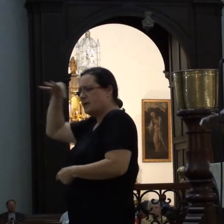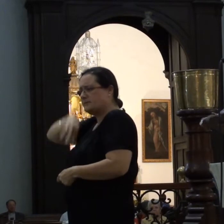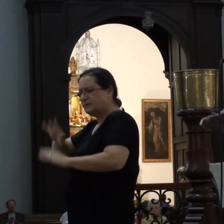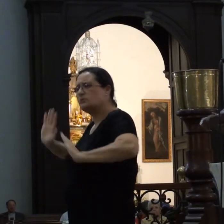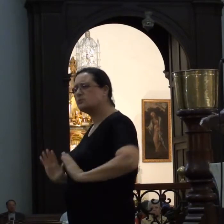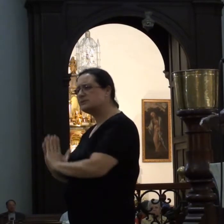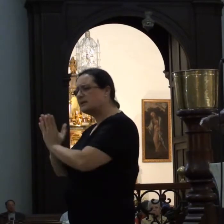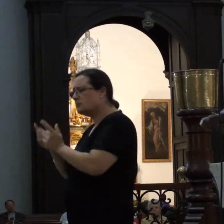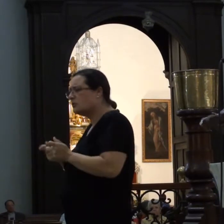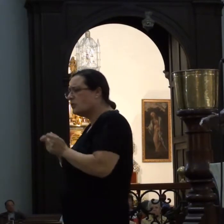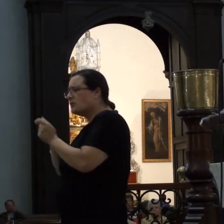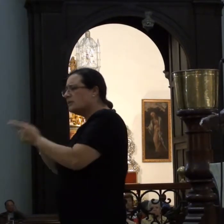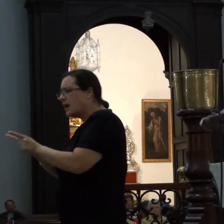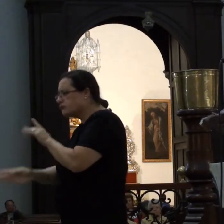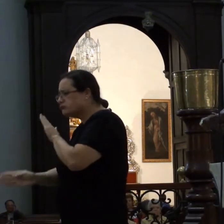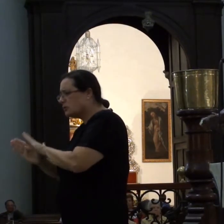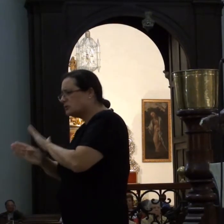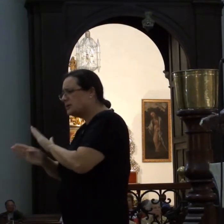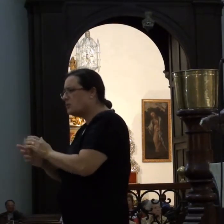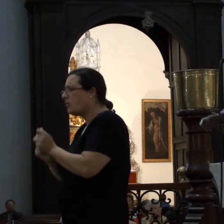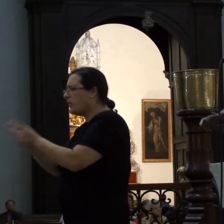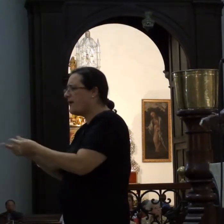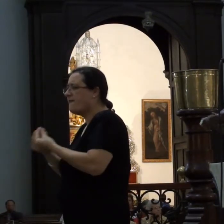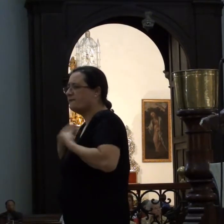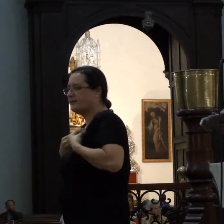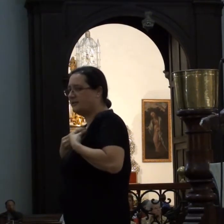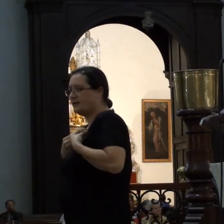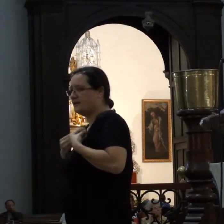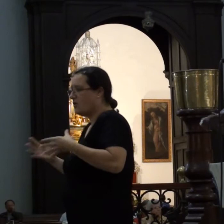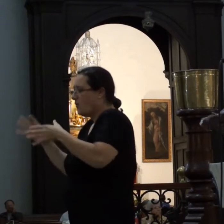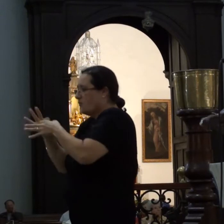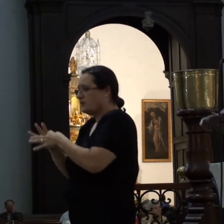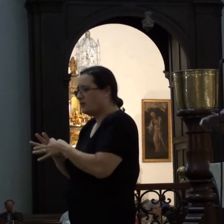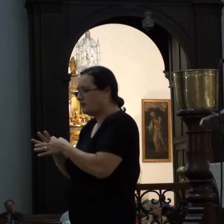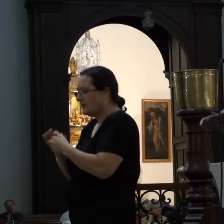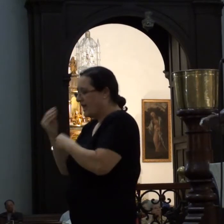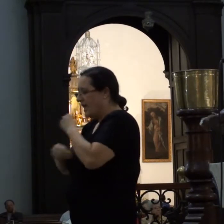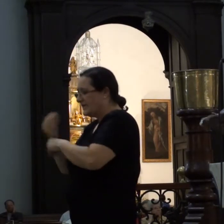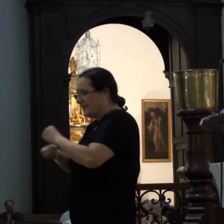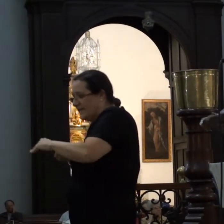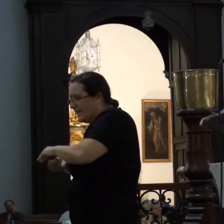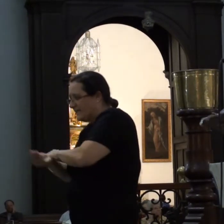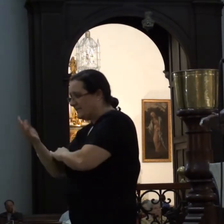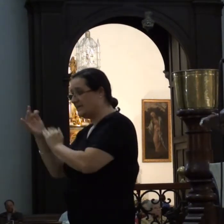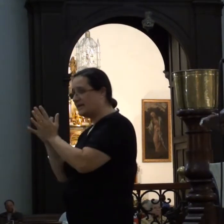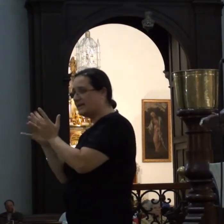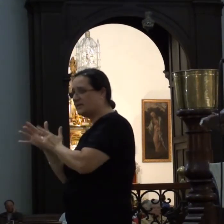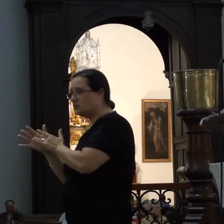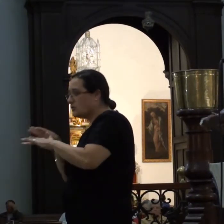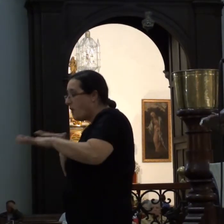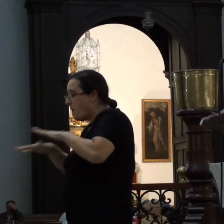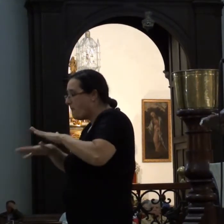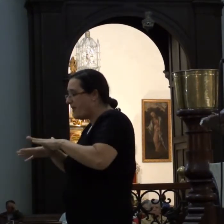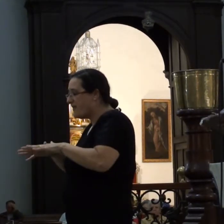va suscitando continuamente vida comunión hacen hacer a Jesús de María David mueve